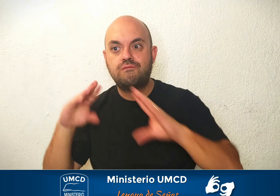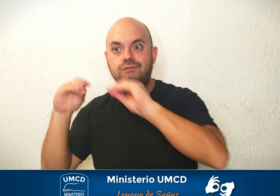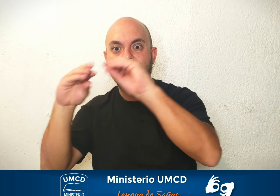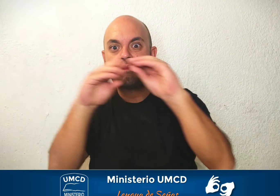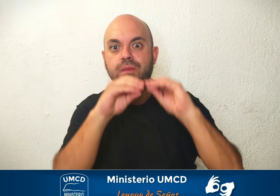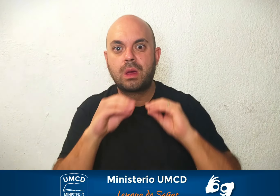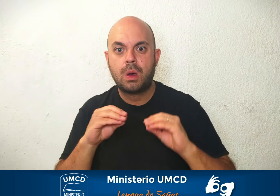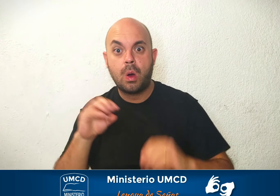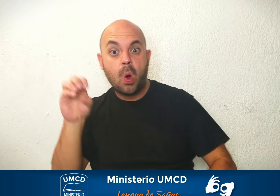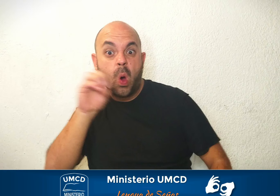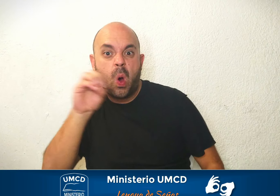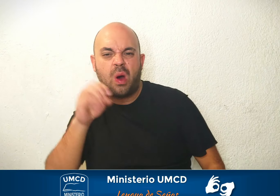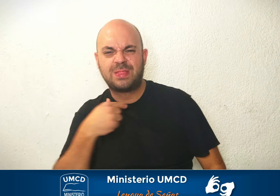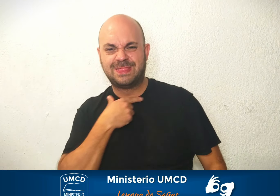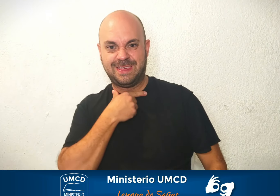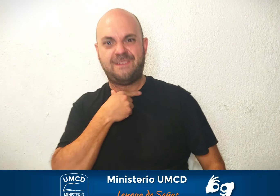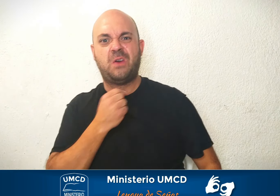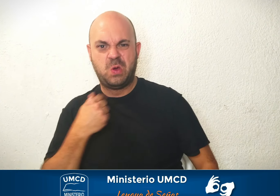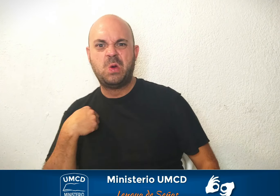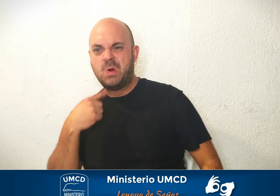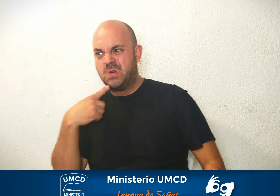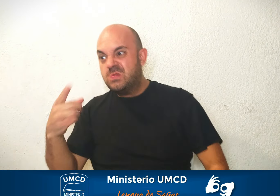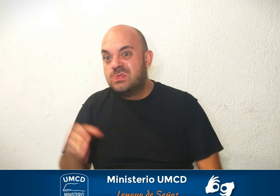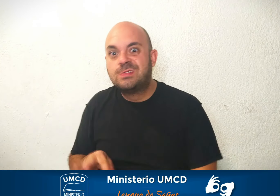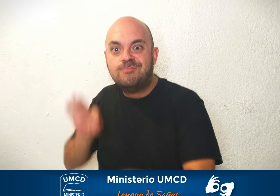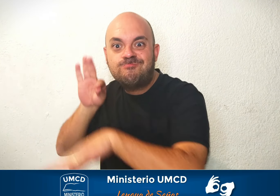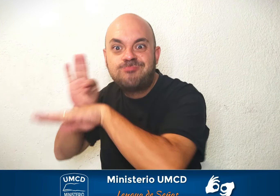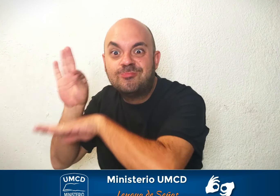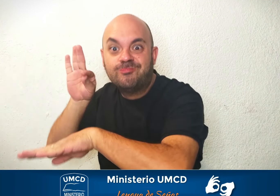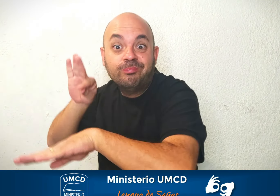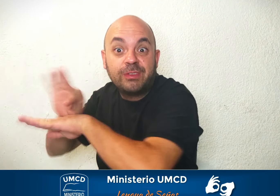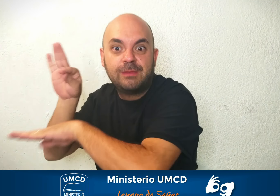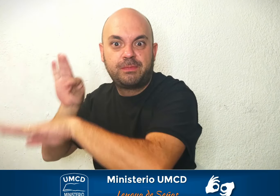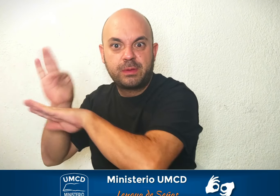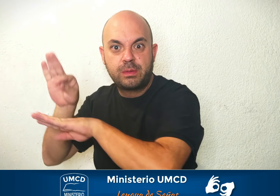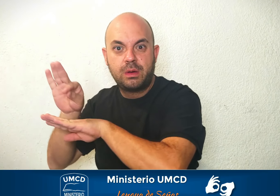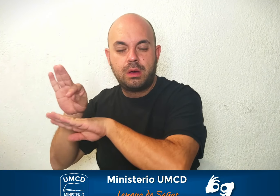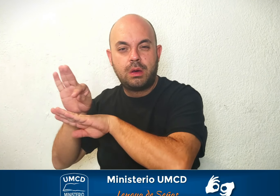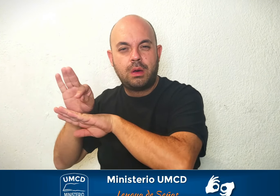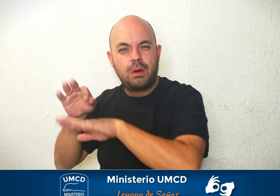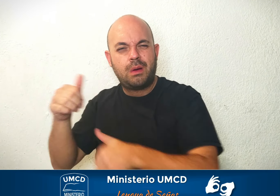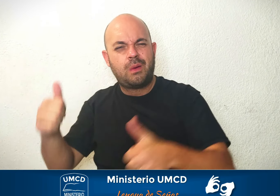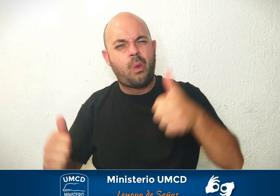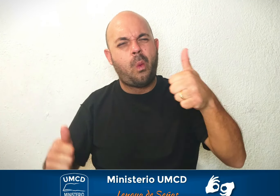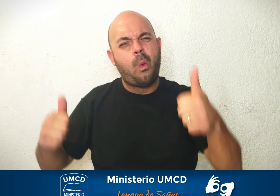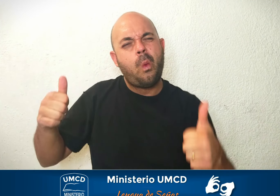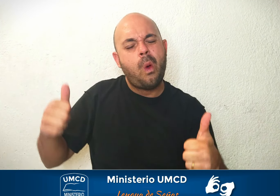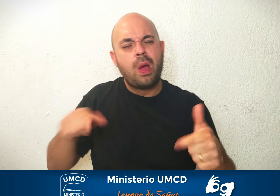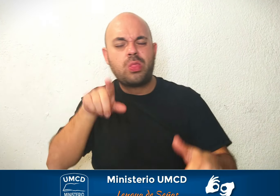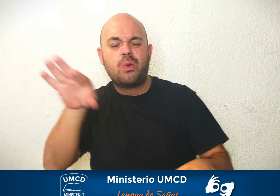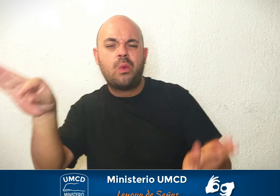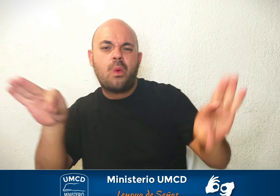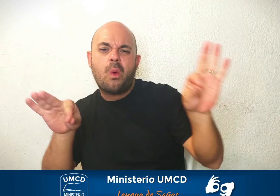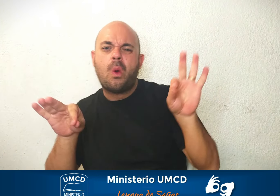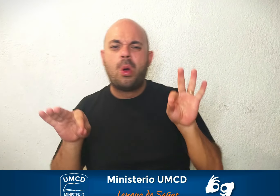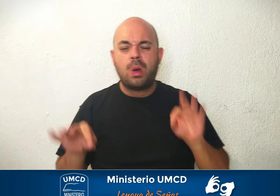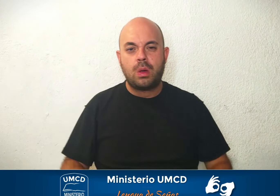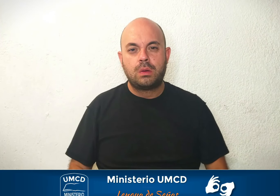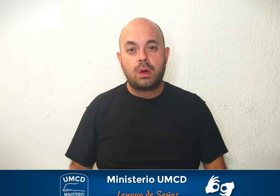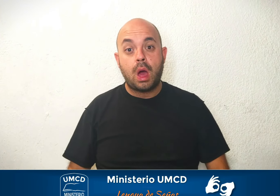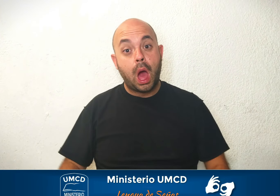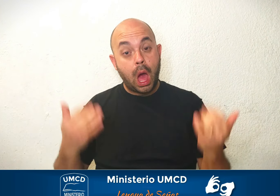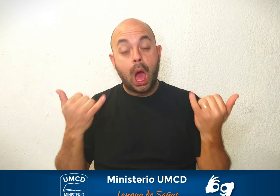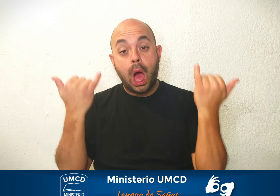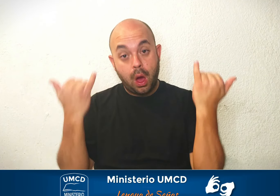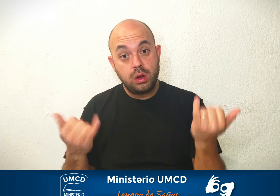enfocarnos y vivir para Cristo, honrando la posición que por obra de Él nos encontramos. Si